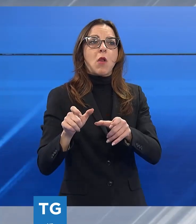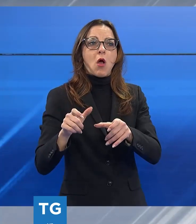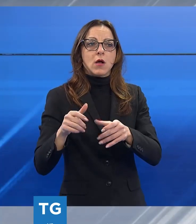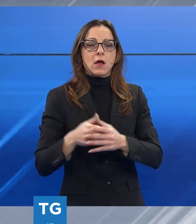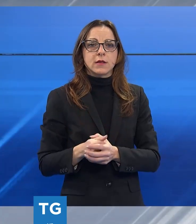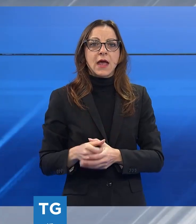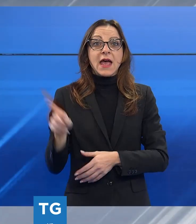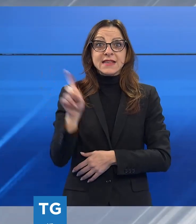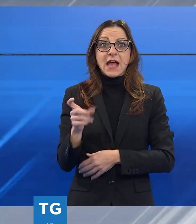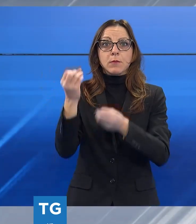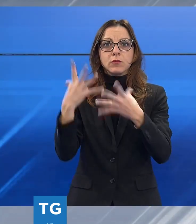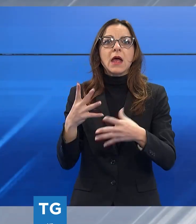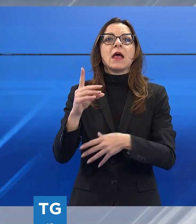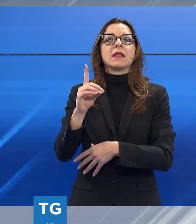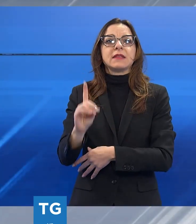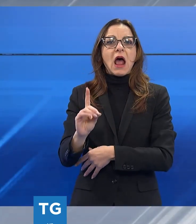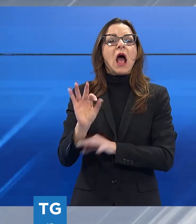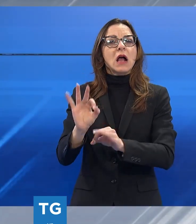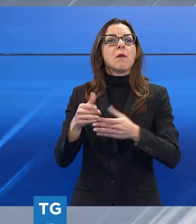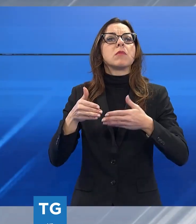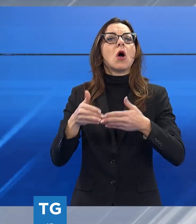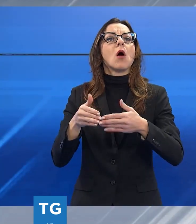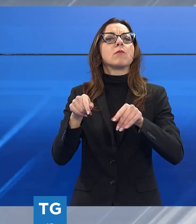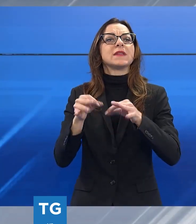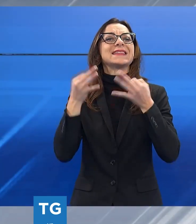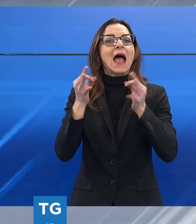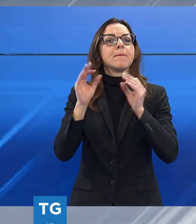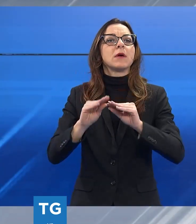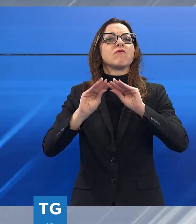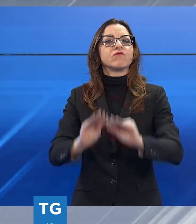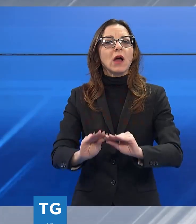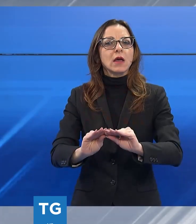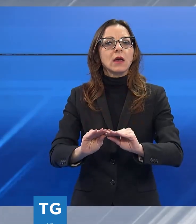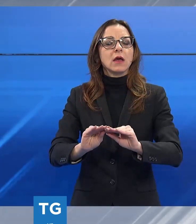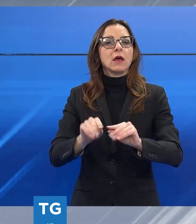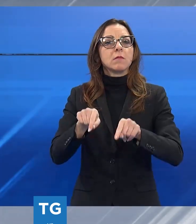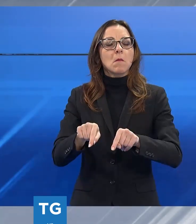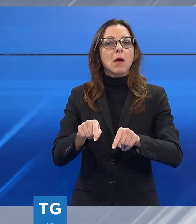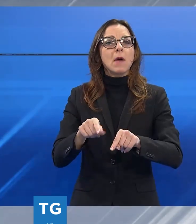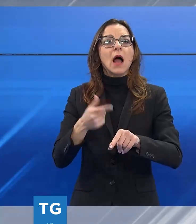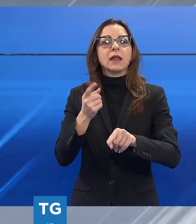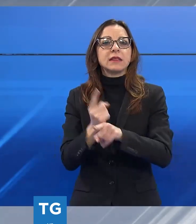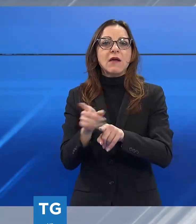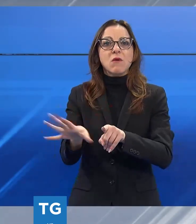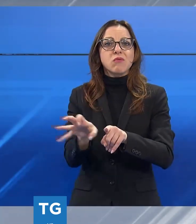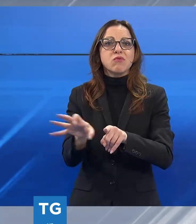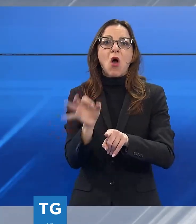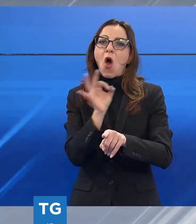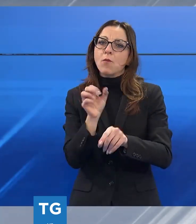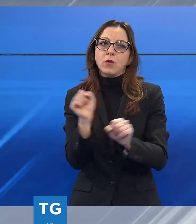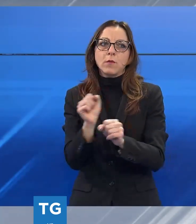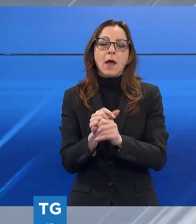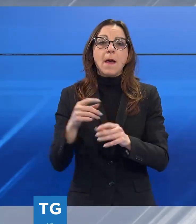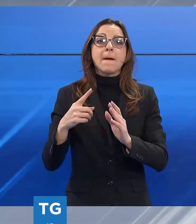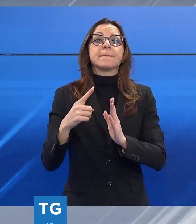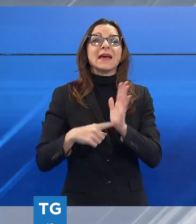draga Viareggio. E quindi non, se non ci dragano, noi non si può rischiare così. A marzo è previsto l'arrivo di una nuova e più potente draga,